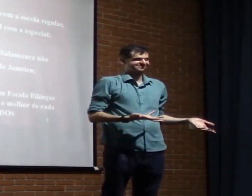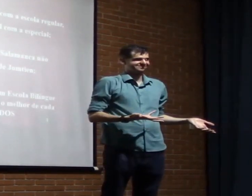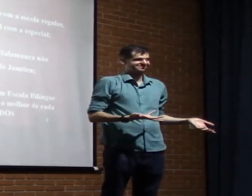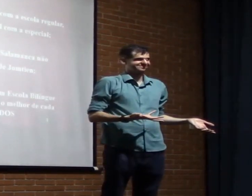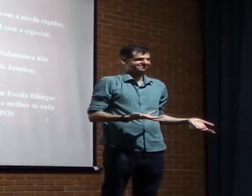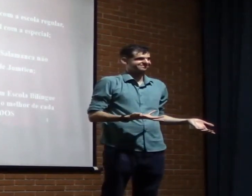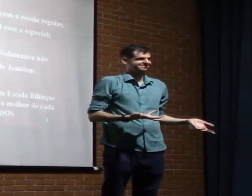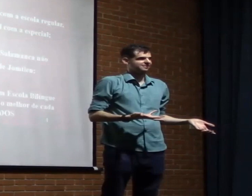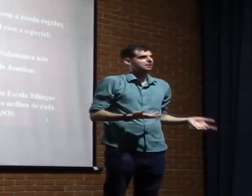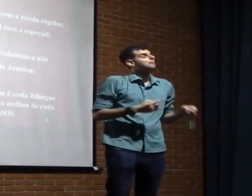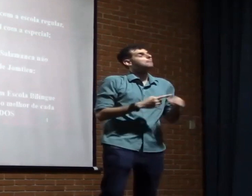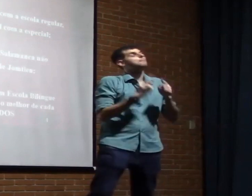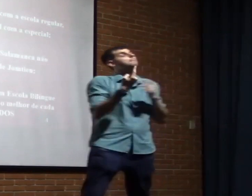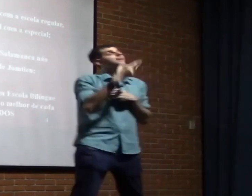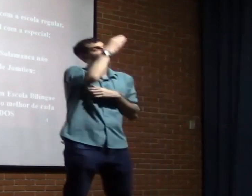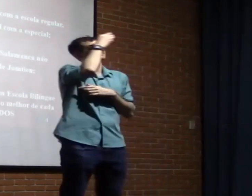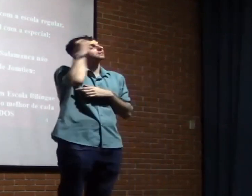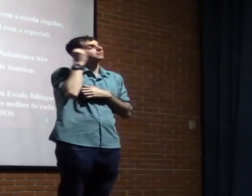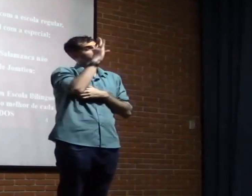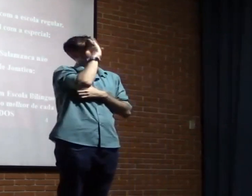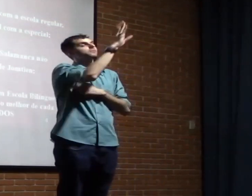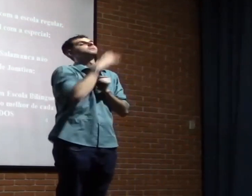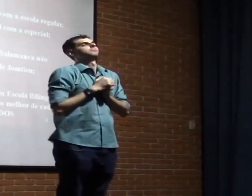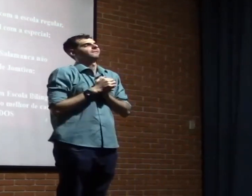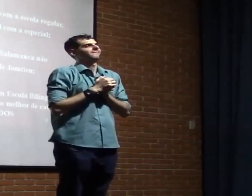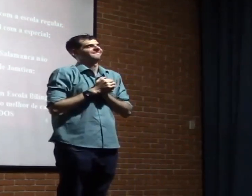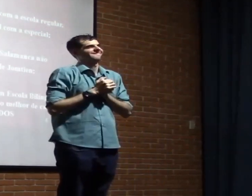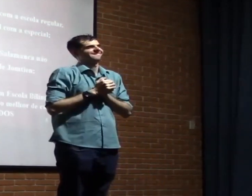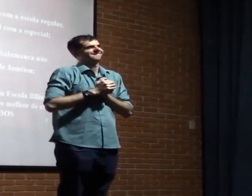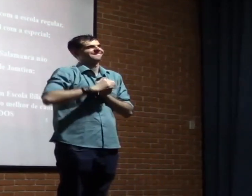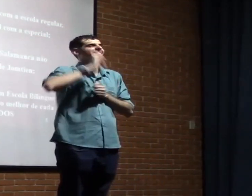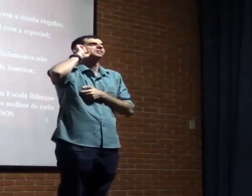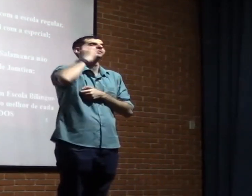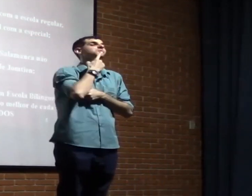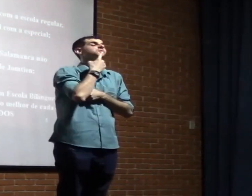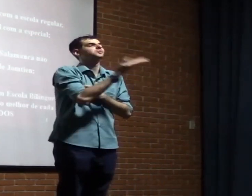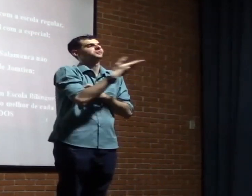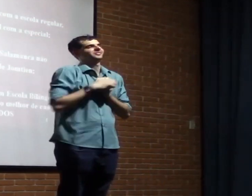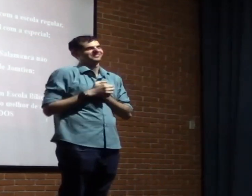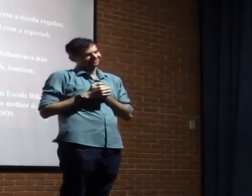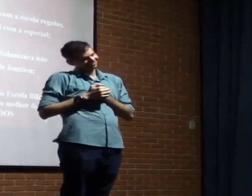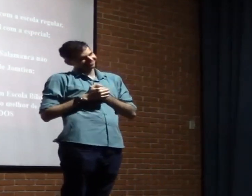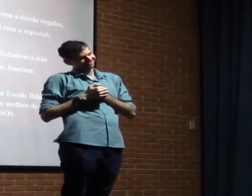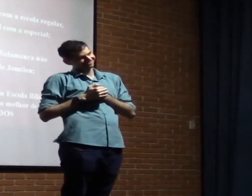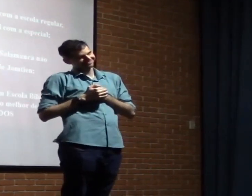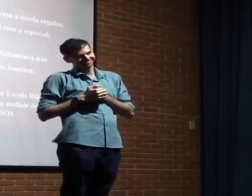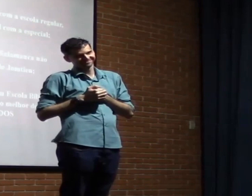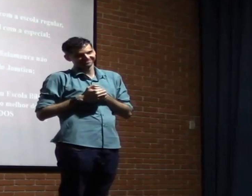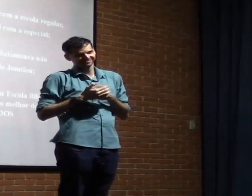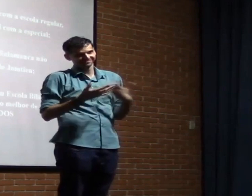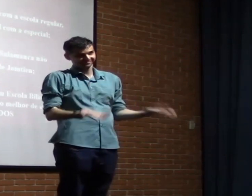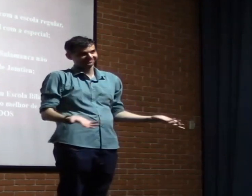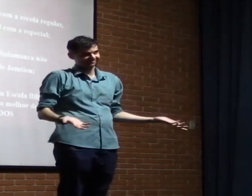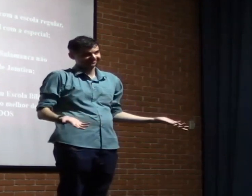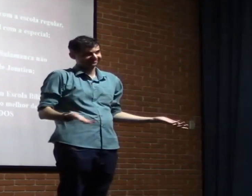para todos, né? Mas a gente se esquece do mais importante, do sujeito surdo nessa história